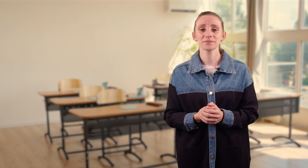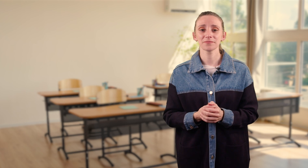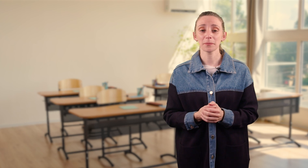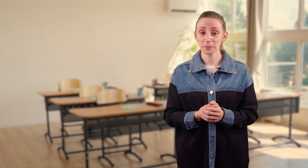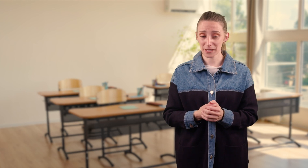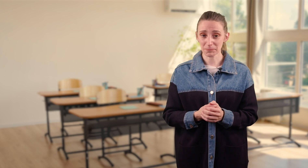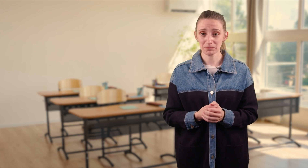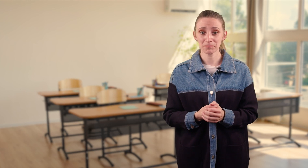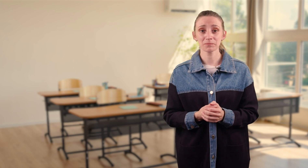Bien.